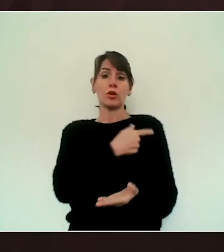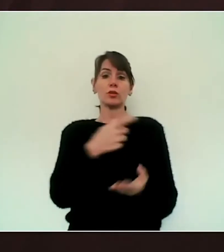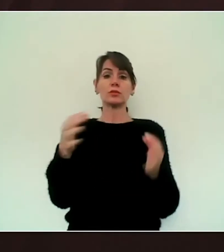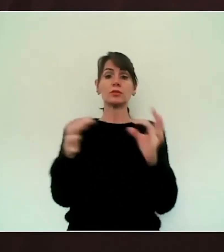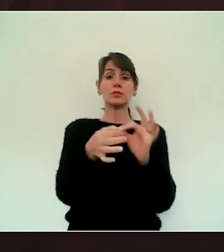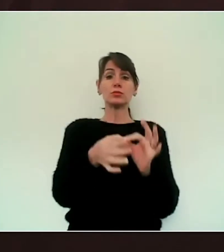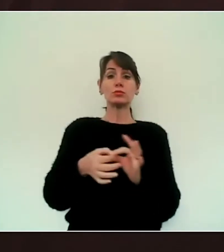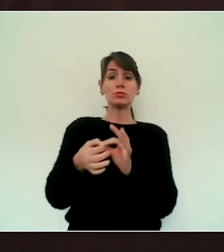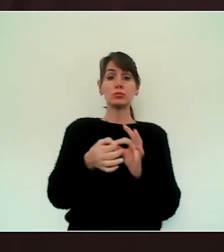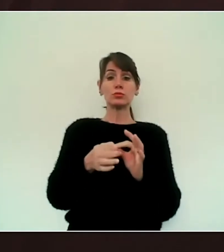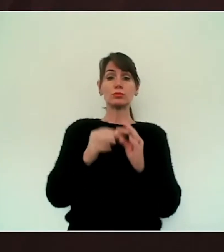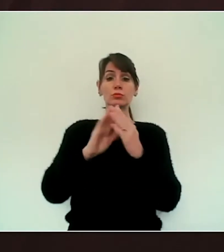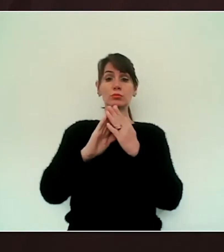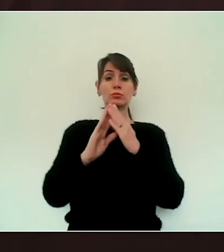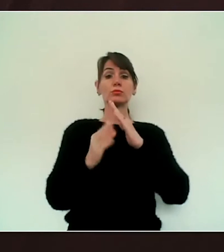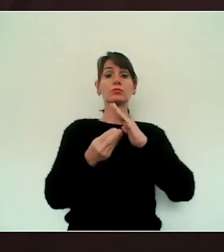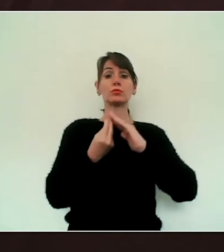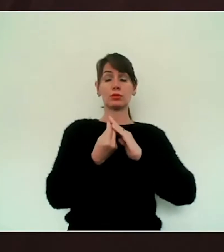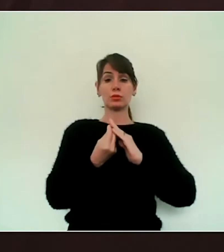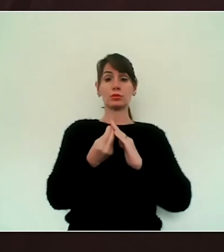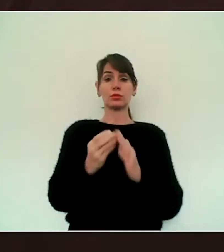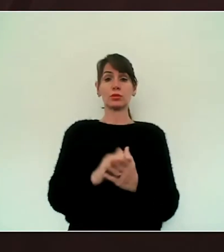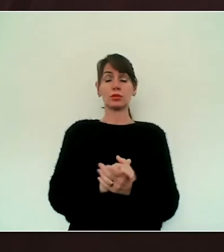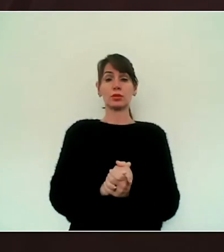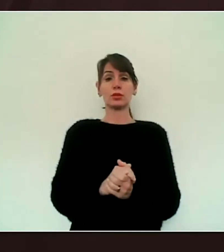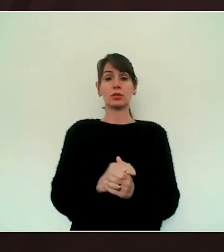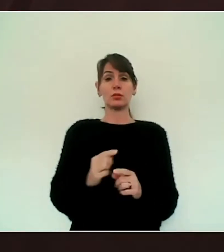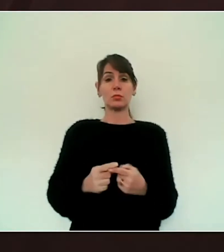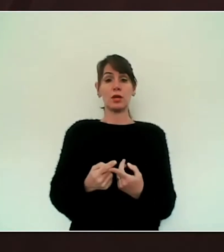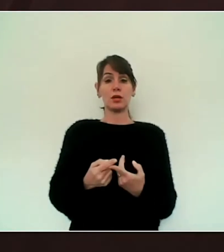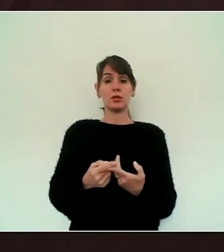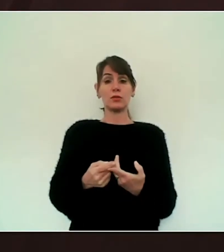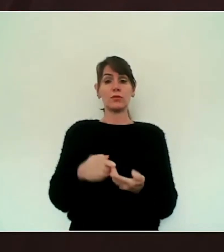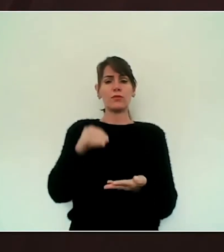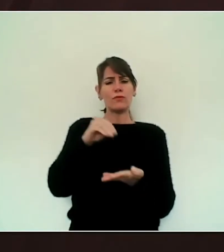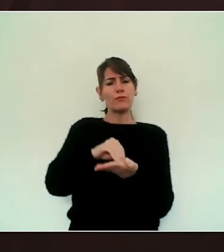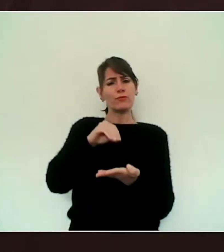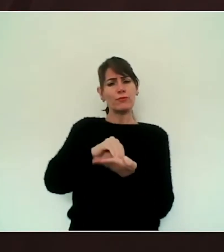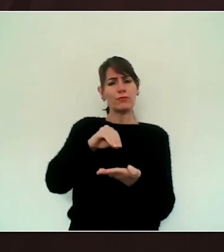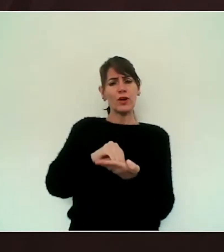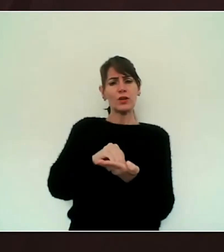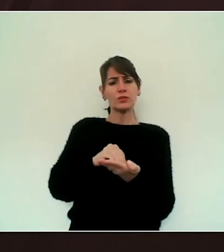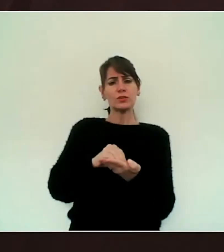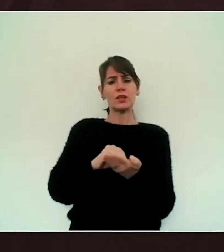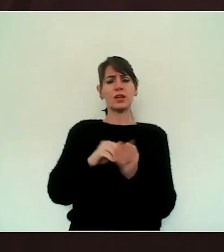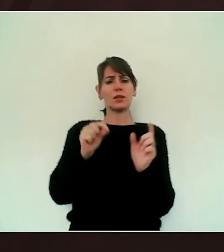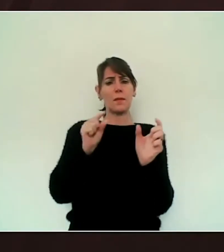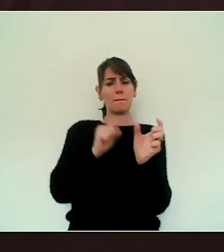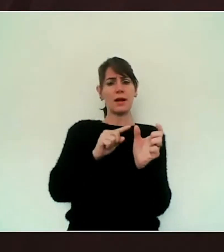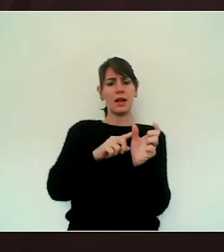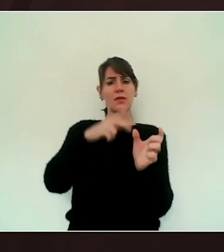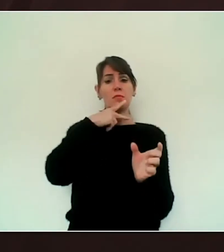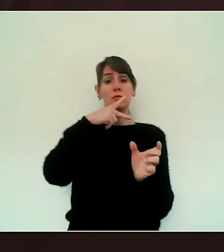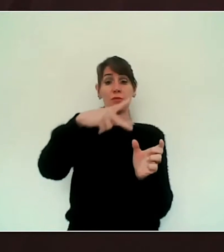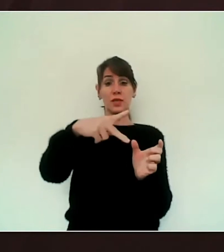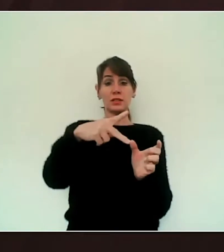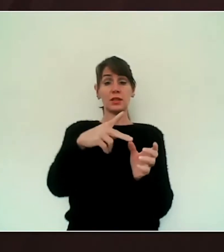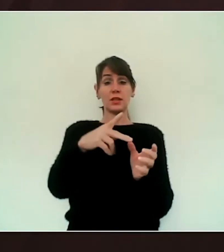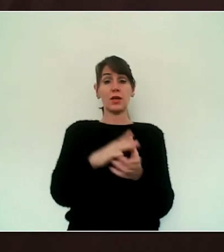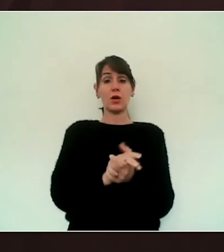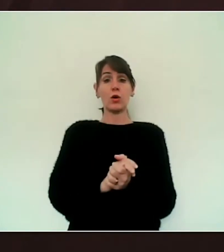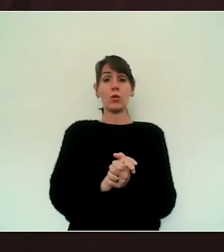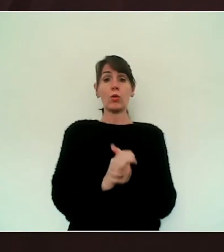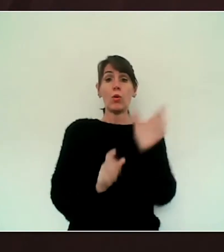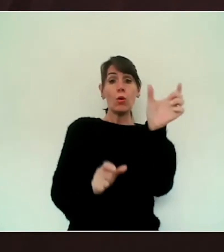direção, mas por falta dessa palavra profética, então o homem tem necessidade de se organizar. Aí